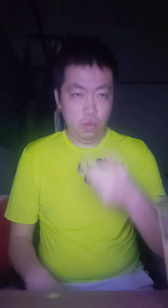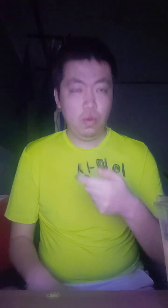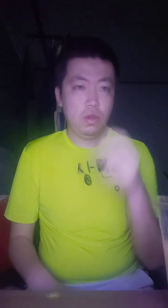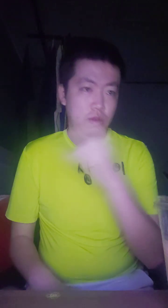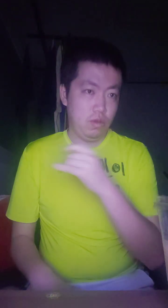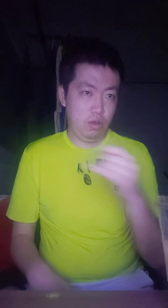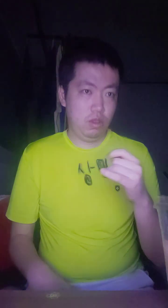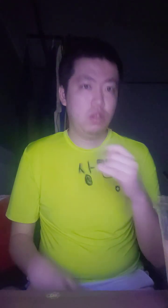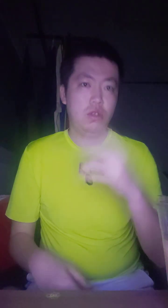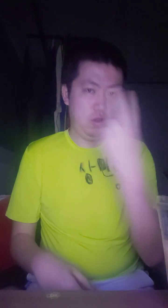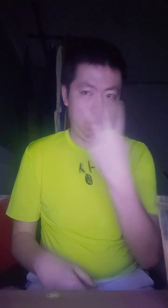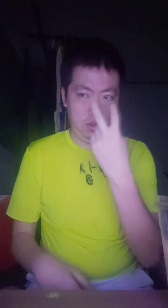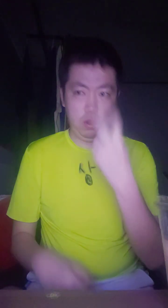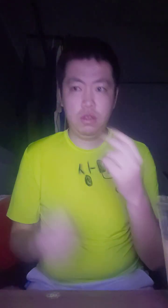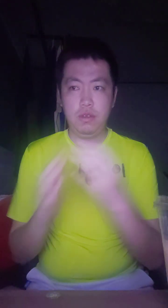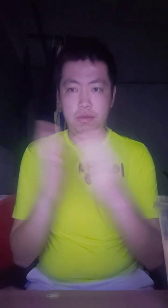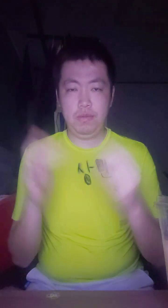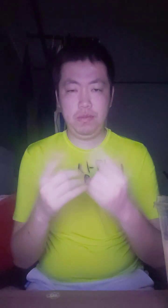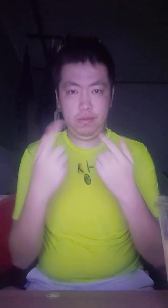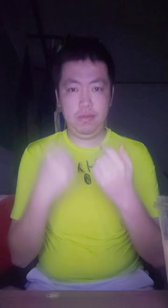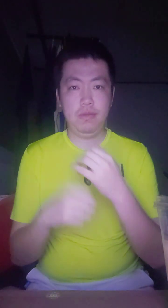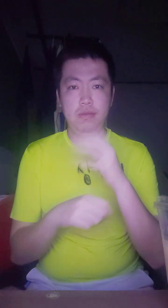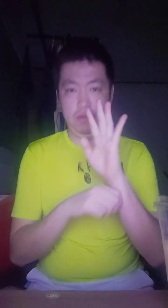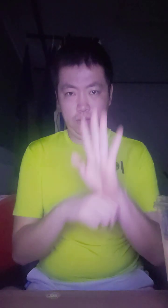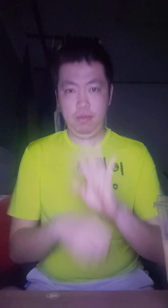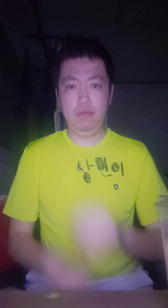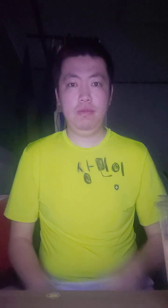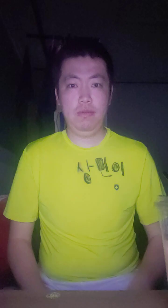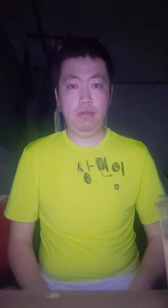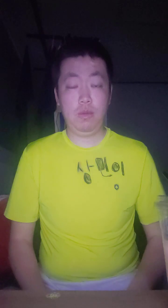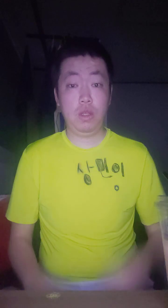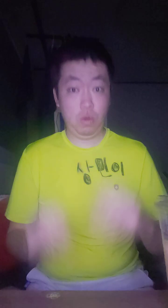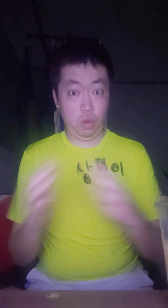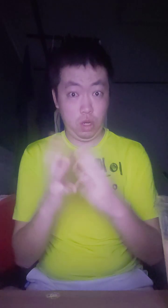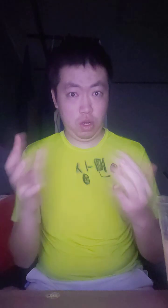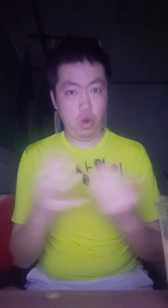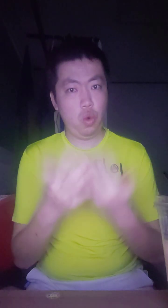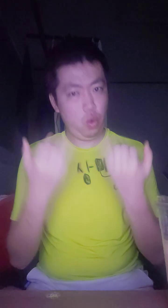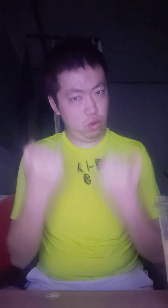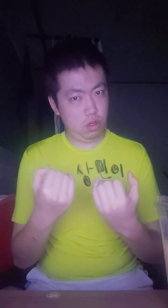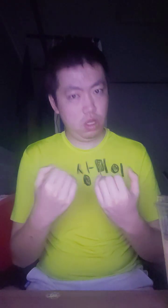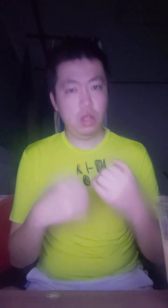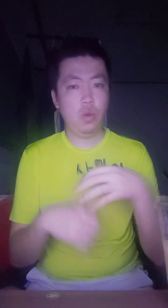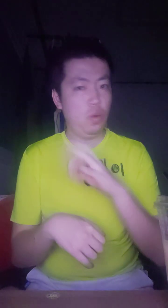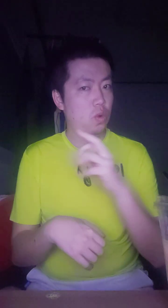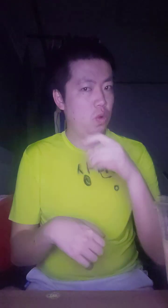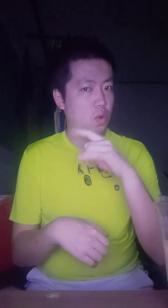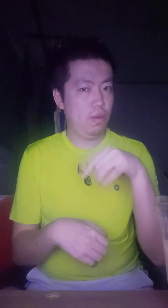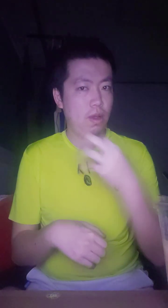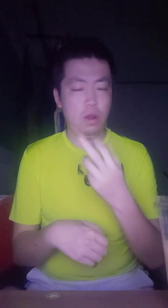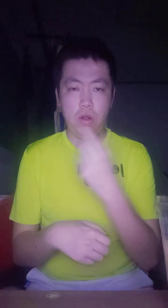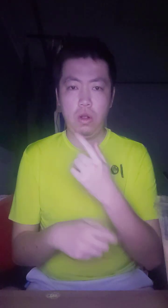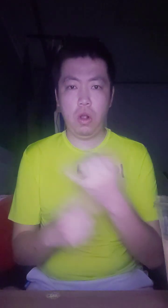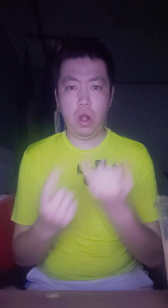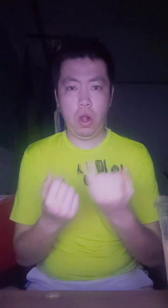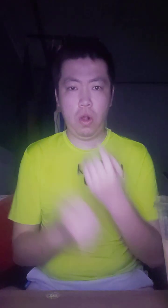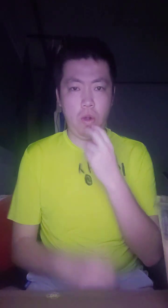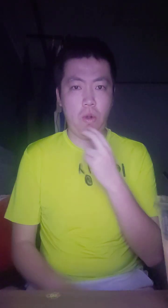한국전력은 확인을 거쳐 보상금을 지급할 계획입니다. 보상 대상으로 확정된 148건에 대해서 이제 손해 사정이 진행